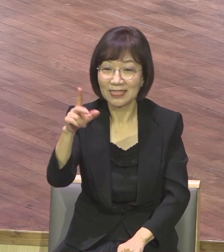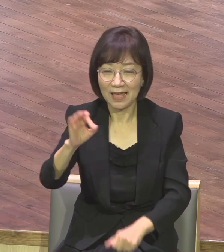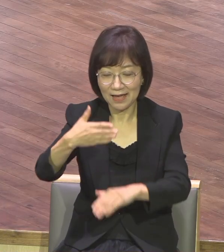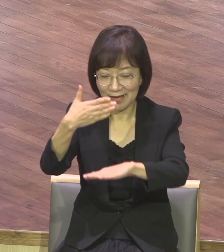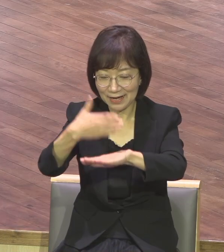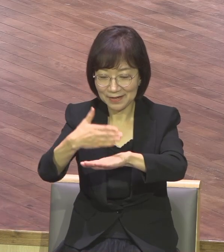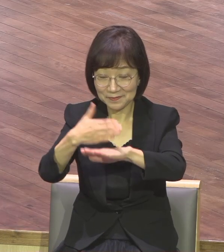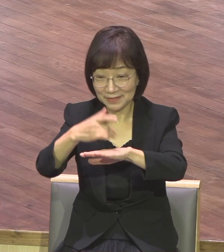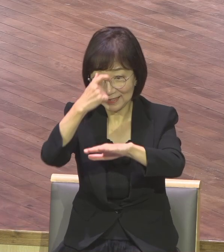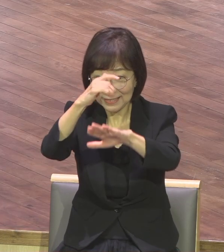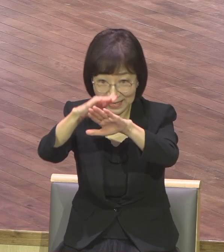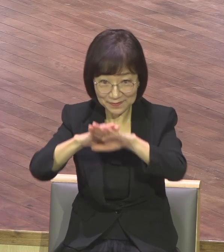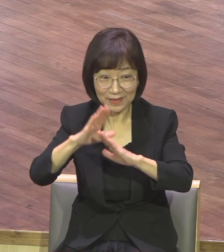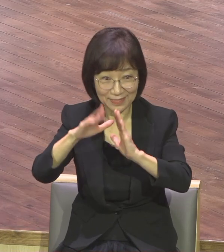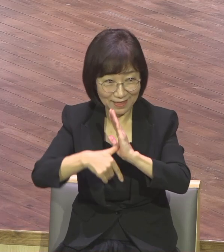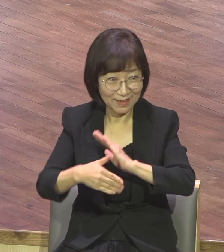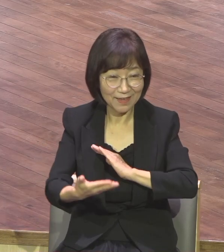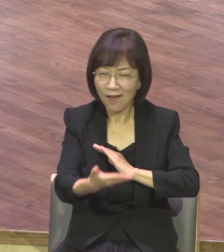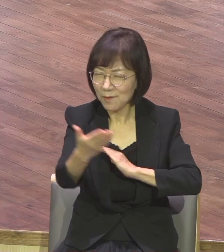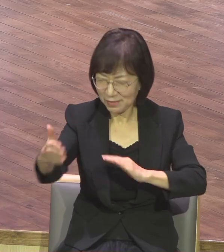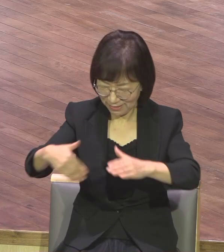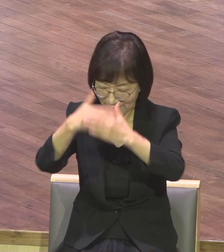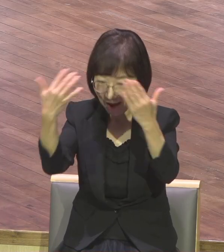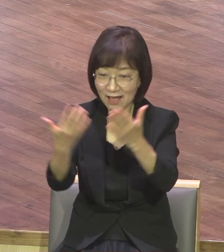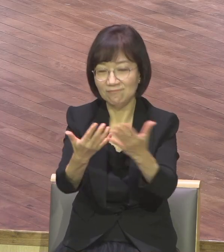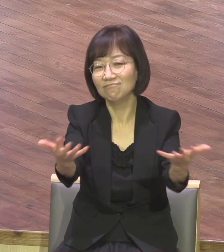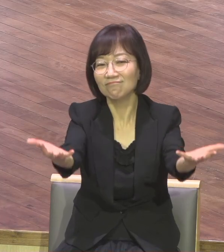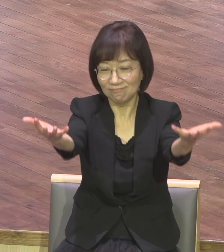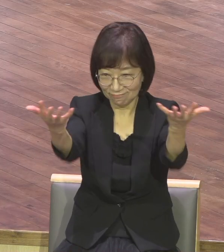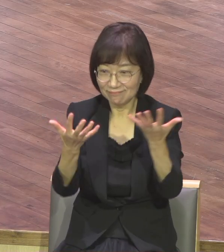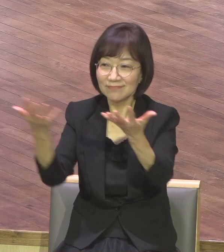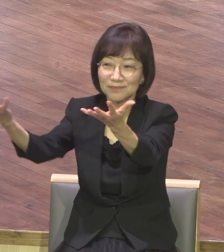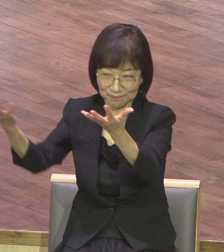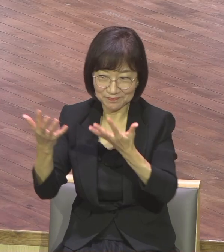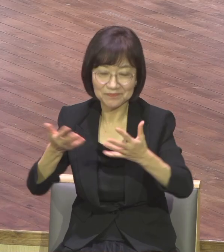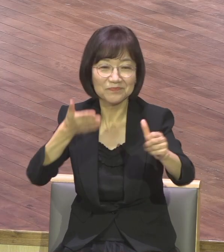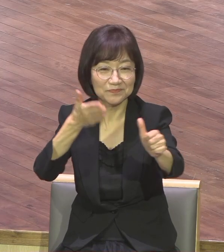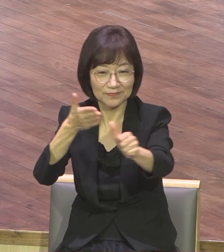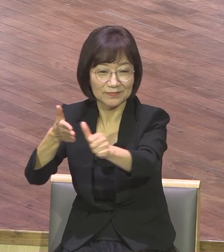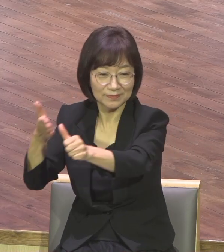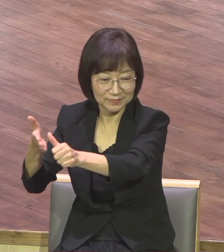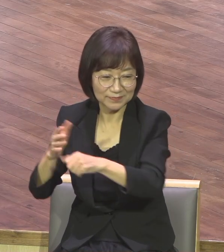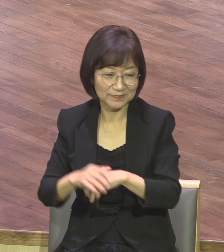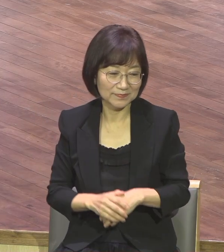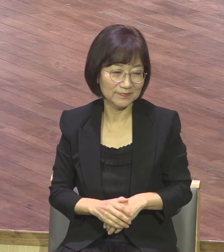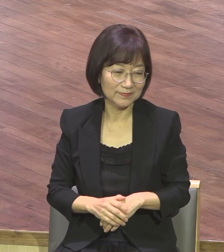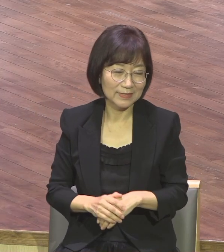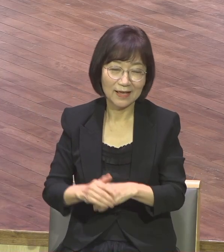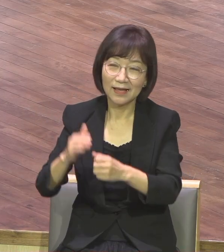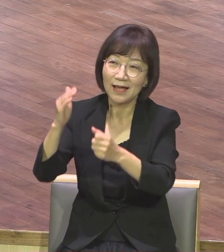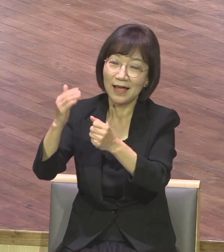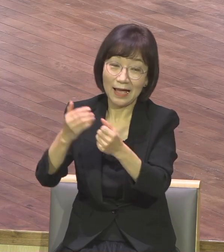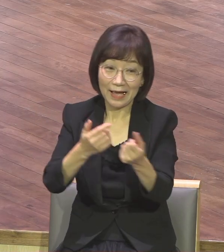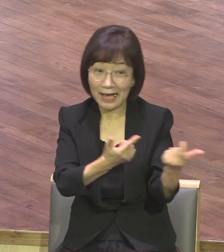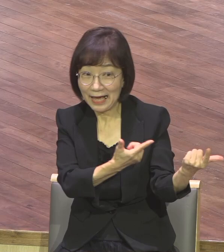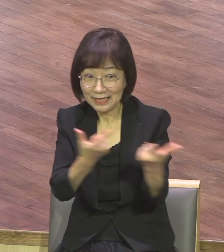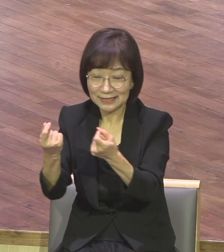예배도 모두가 다 참석하세요. 다 참석하셔서 함께 하나님 영광